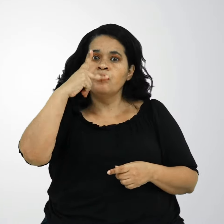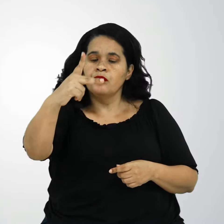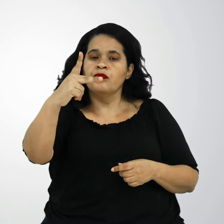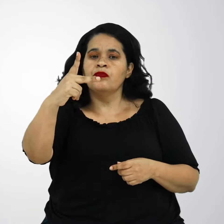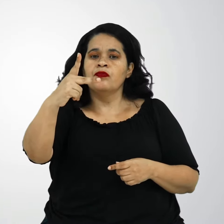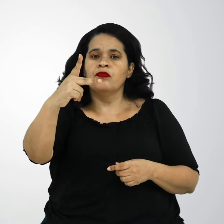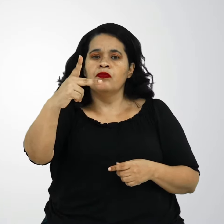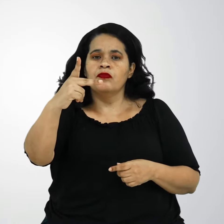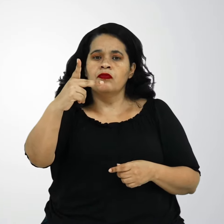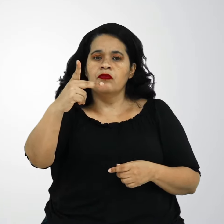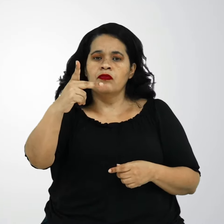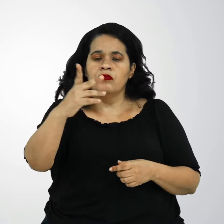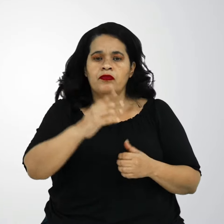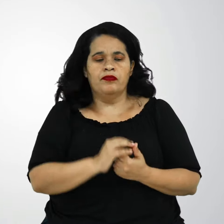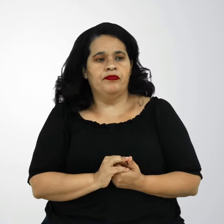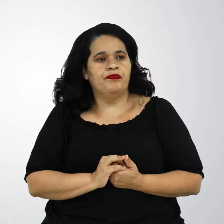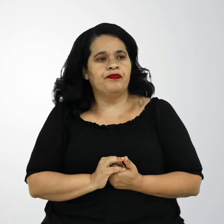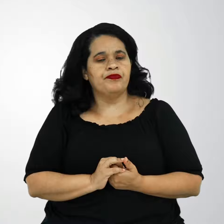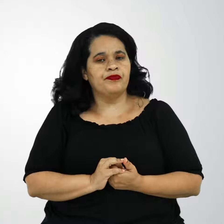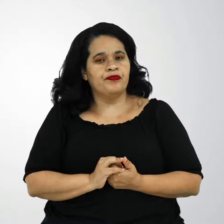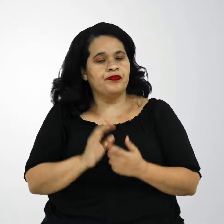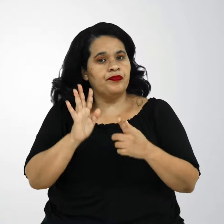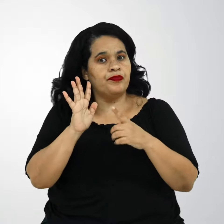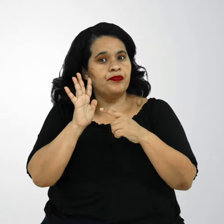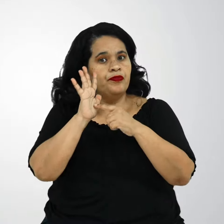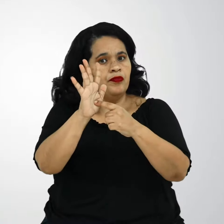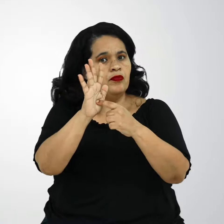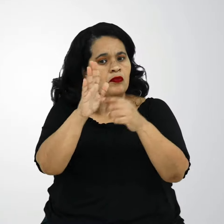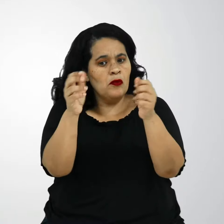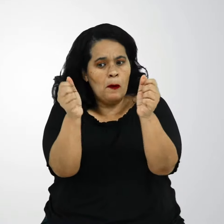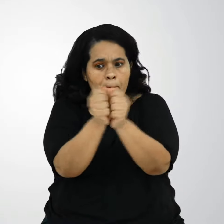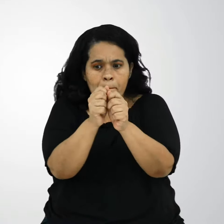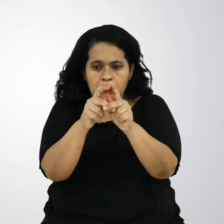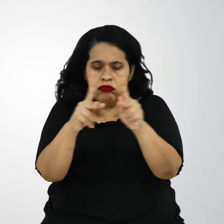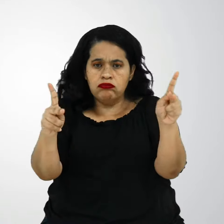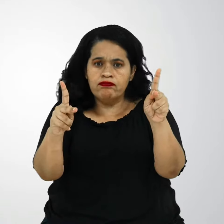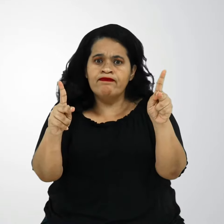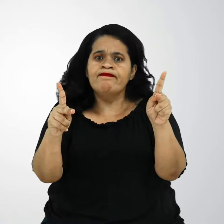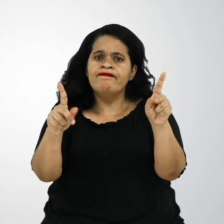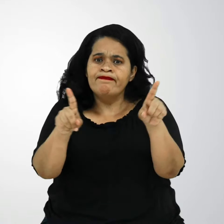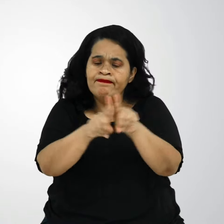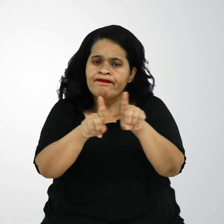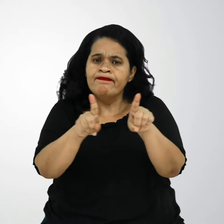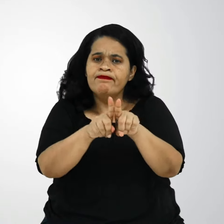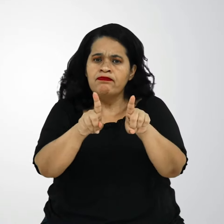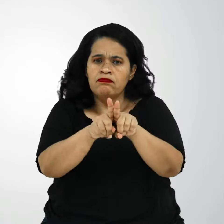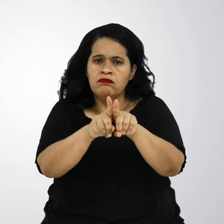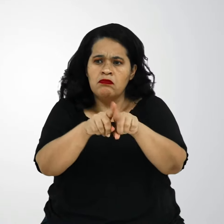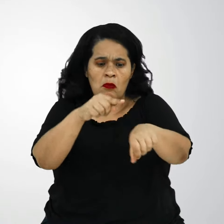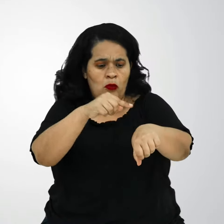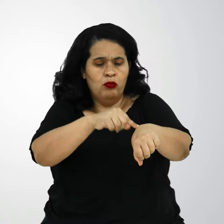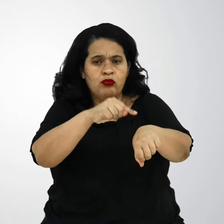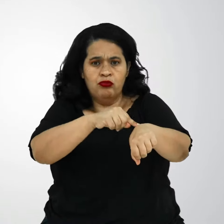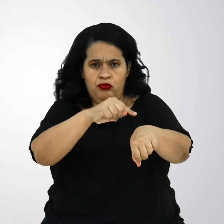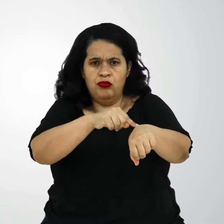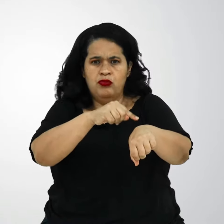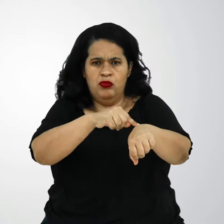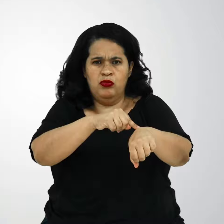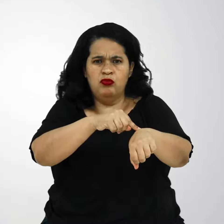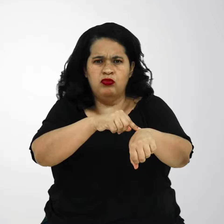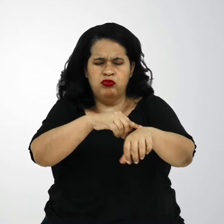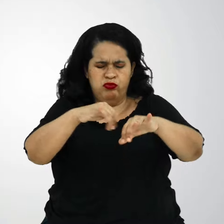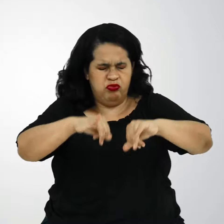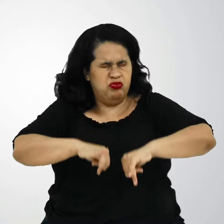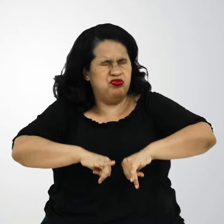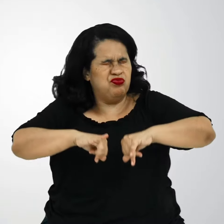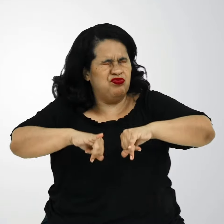indica a consumação. Sim. E tem uma correlação com o Apocalipse que fala do tempo da tribulação, que é de uma semana, né? O tempo da